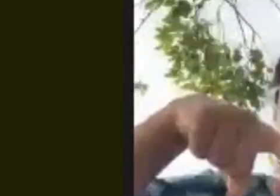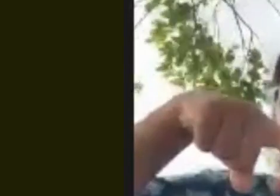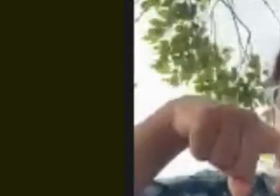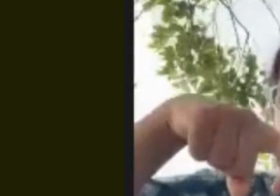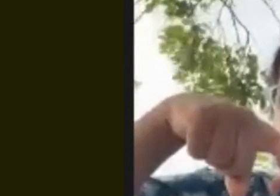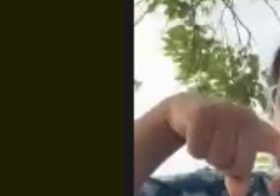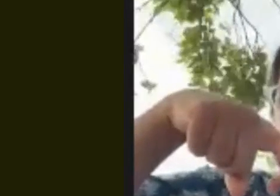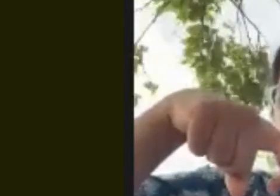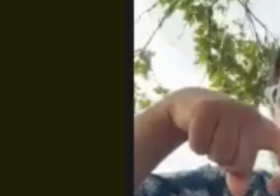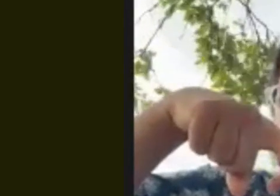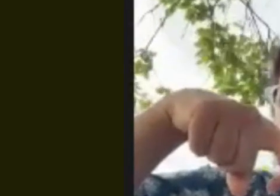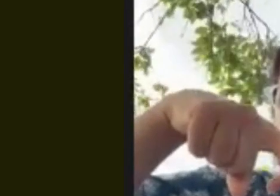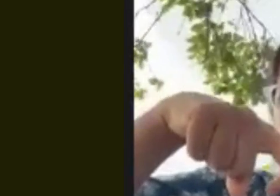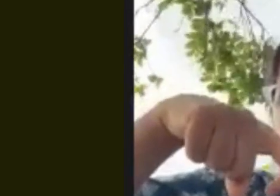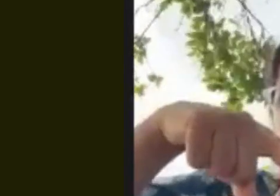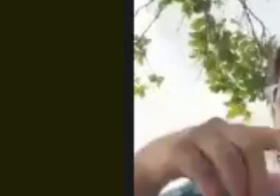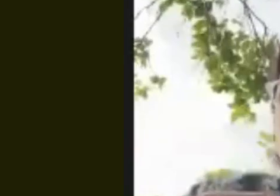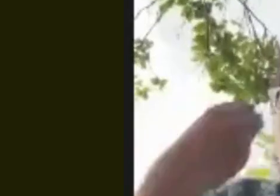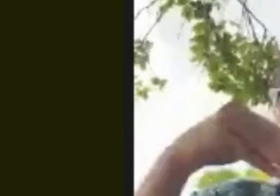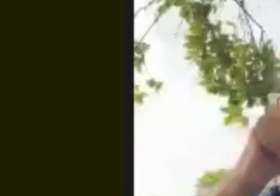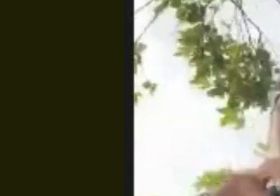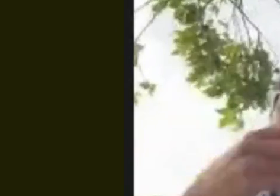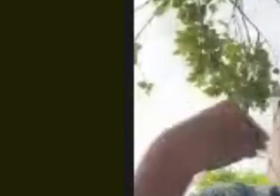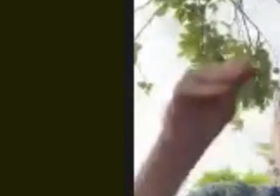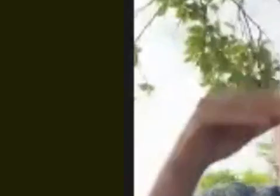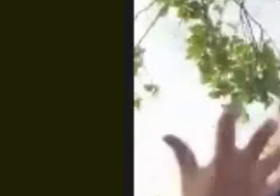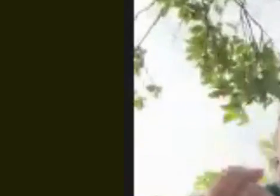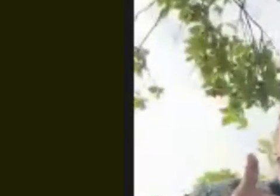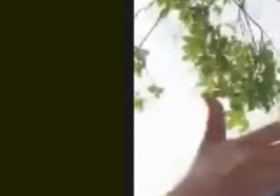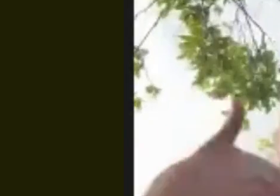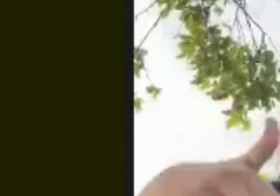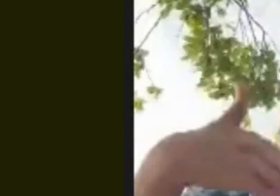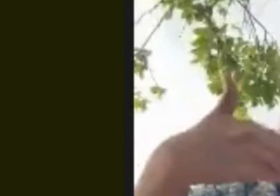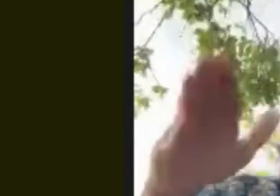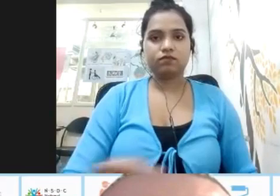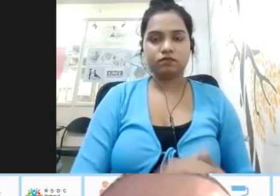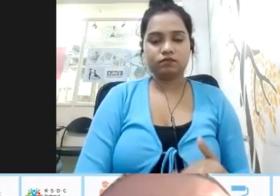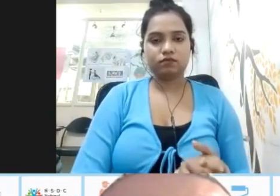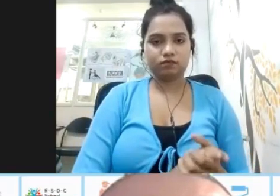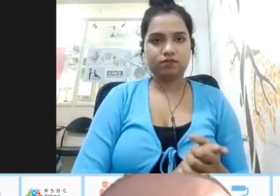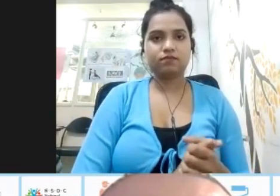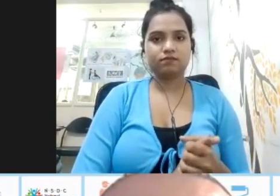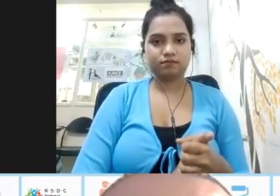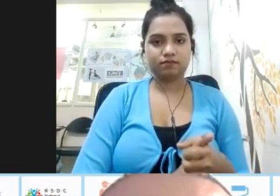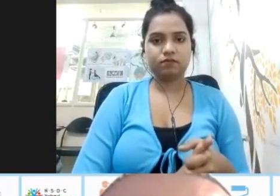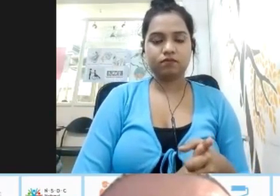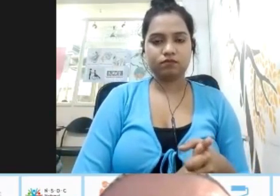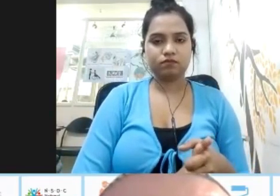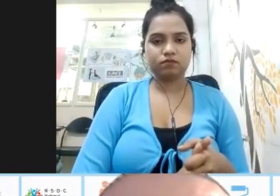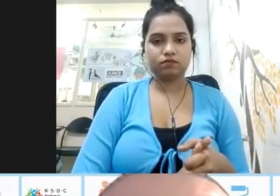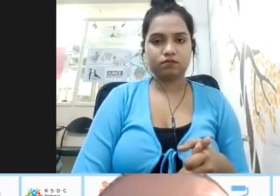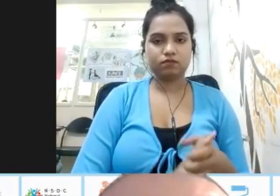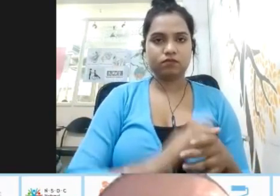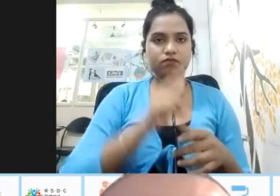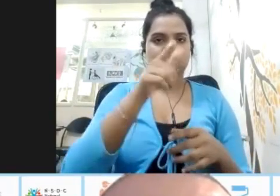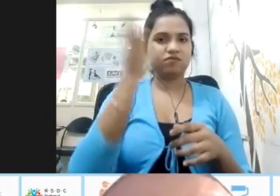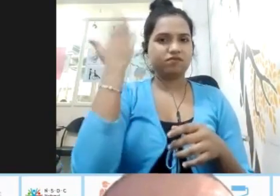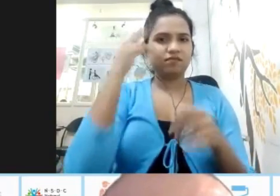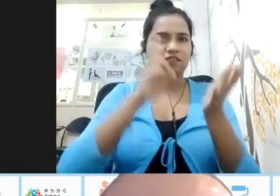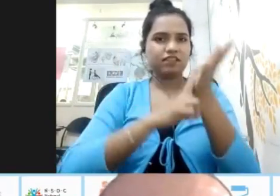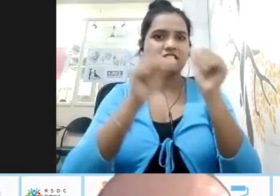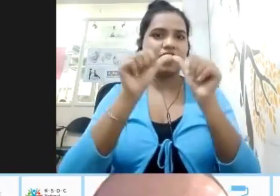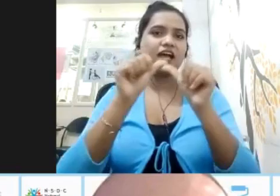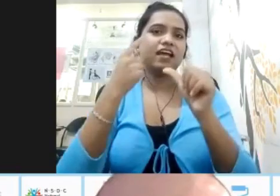है, वो जो बुक्स हैं, बुक मार्क करके जो है, वो मैं सेल भी करती हूँ। जो साउथ जोन कंपटीशन नाई के जिसमें ये